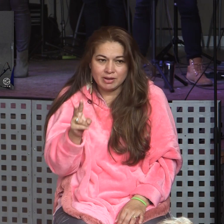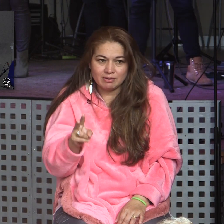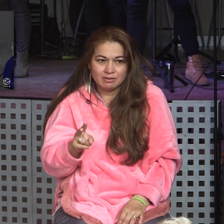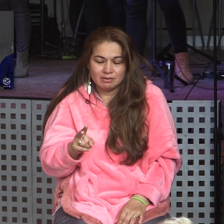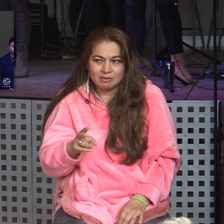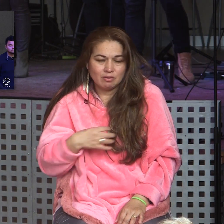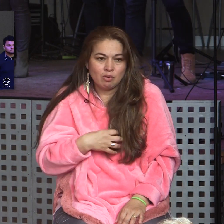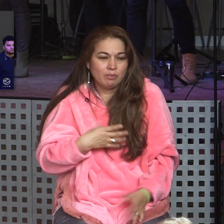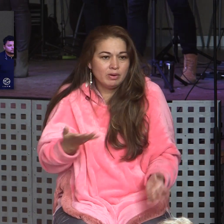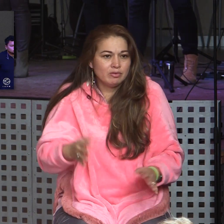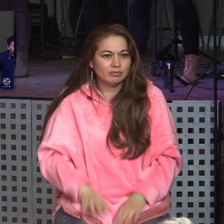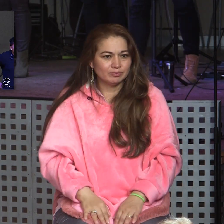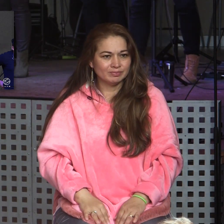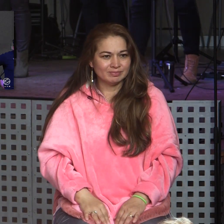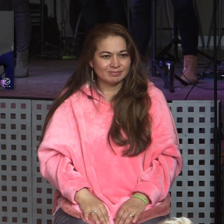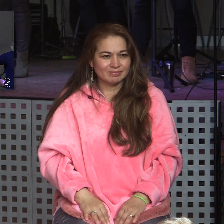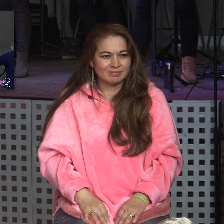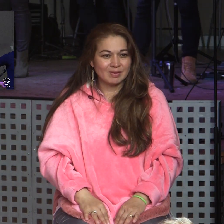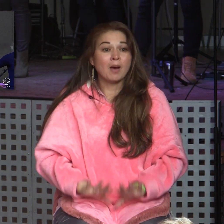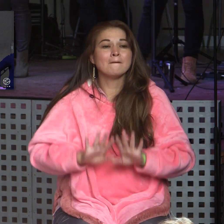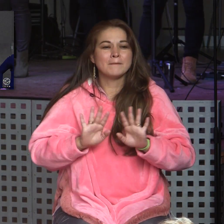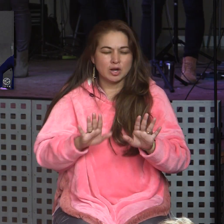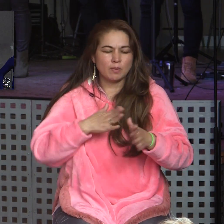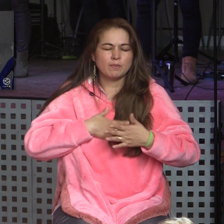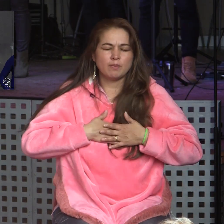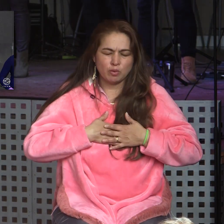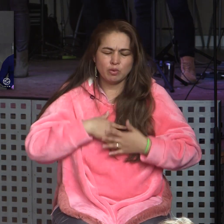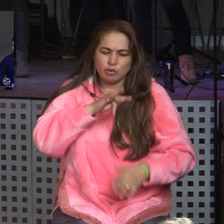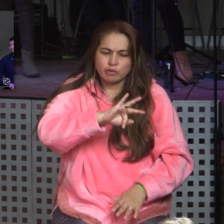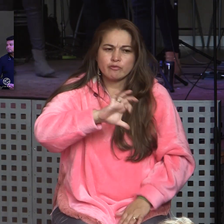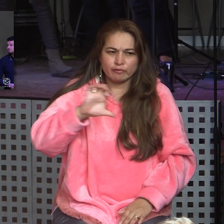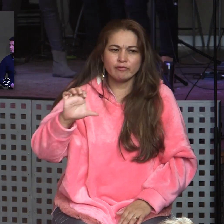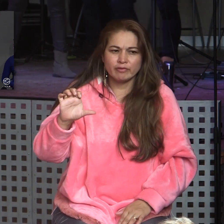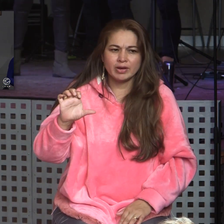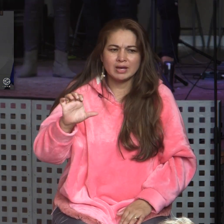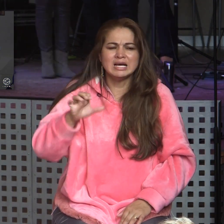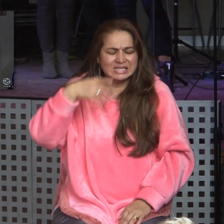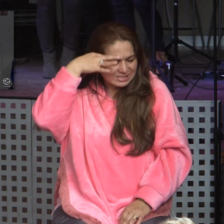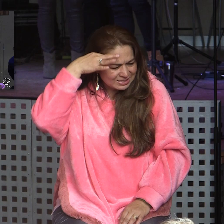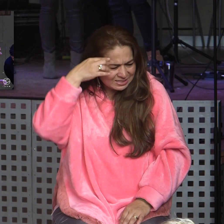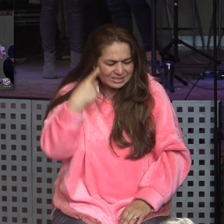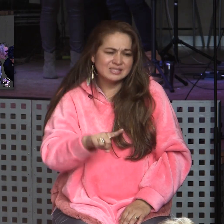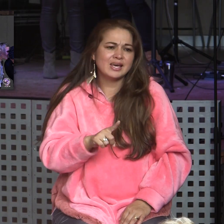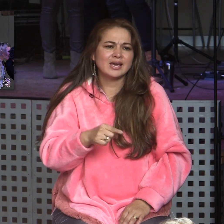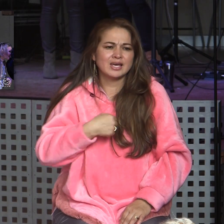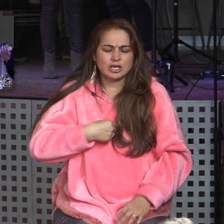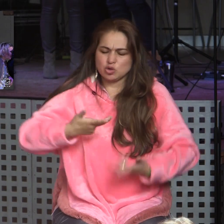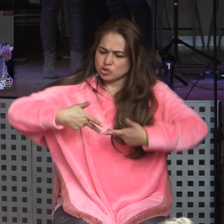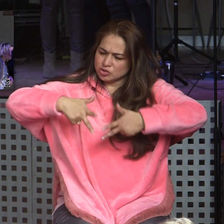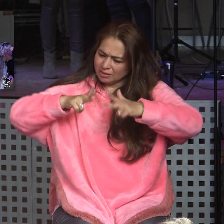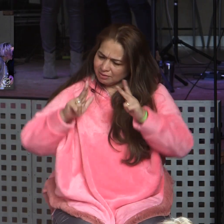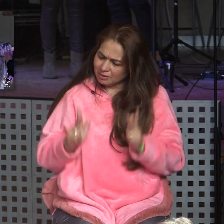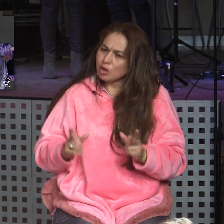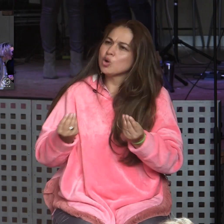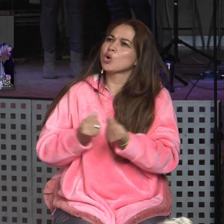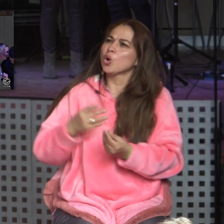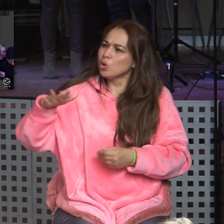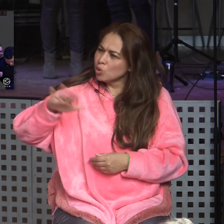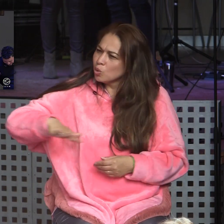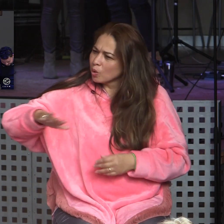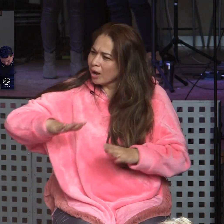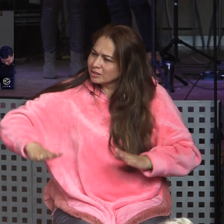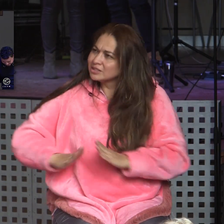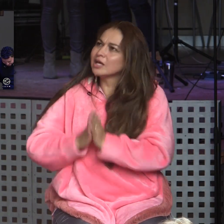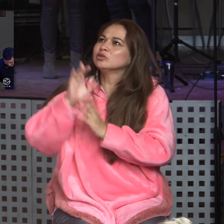salvación. Sí veo que soy salvo. Sí veo que estoy sentado en los lugares celestiales con Cristo Jesús. Sí veo, sí